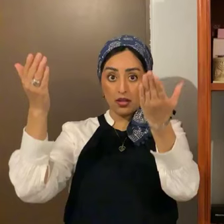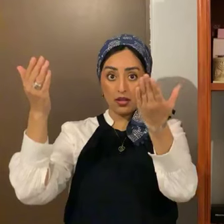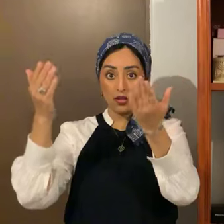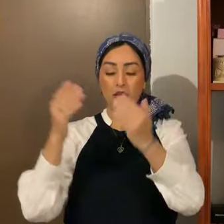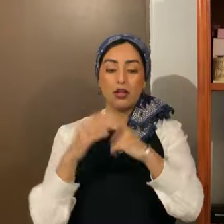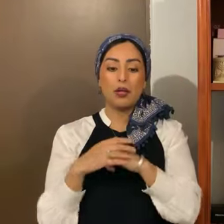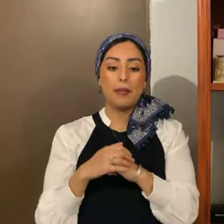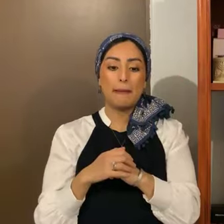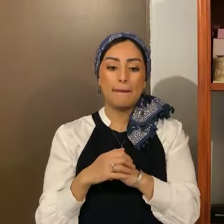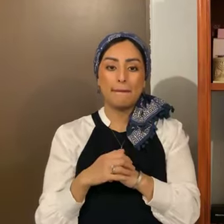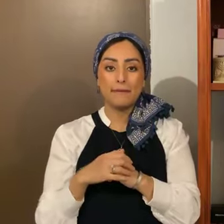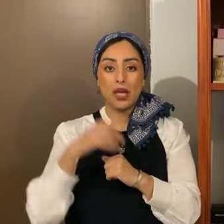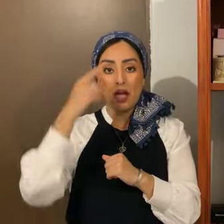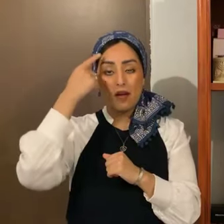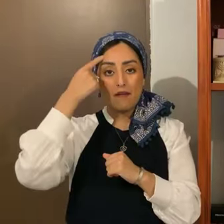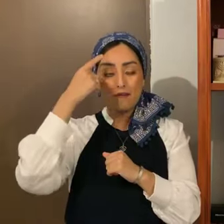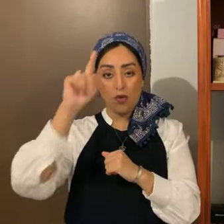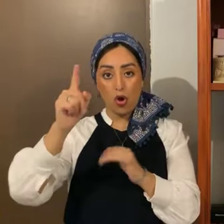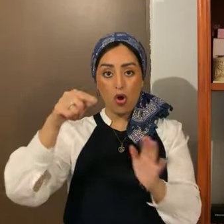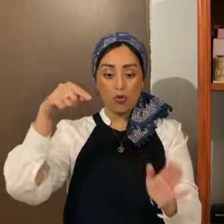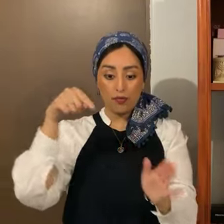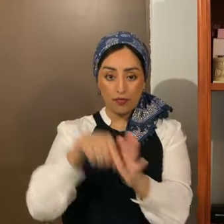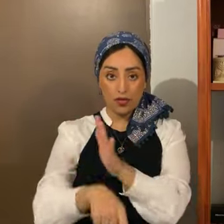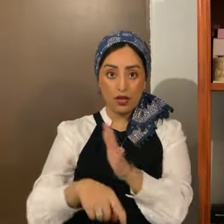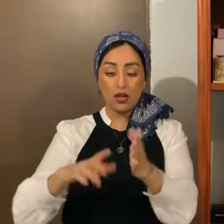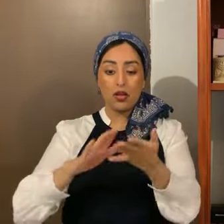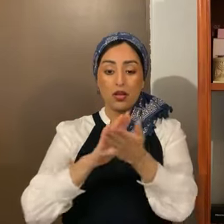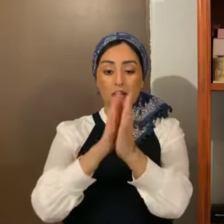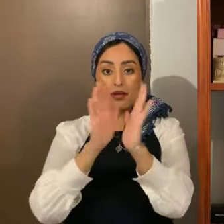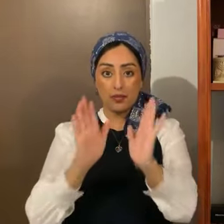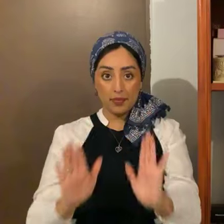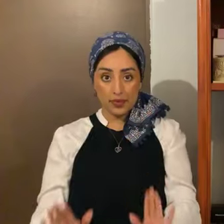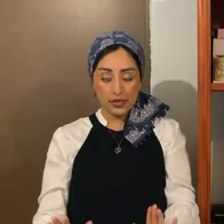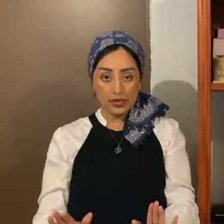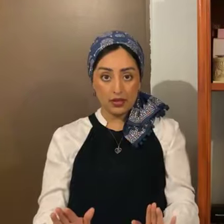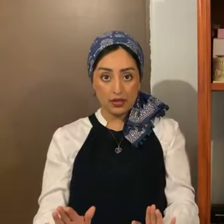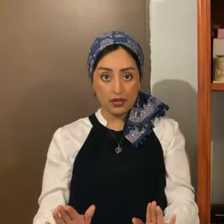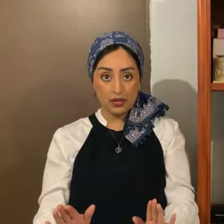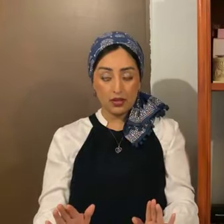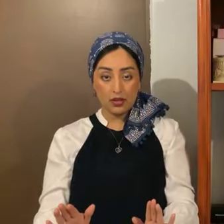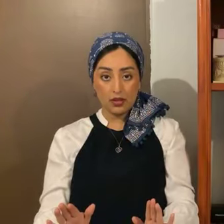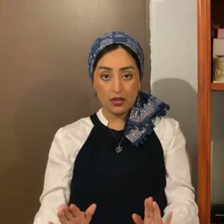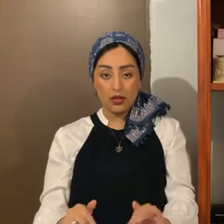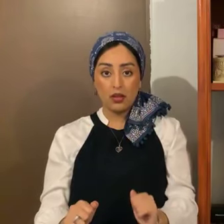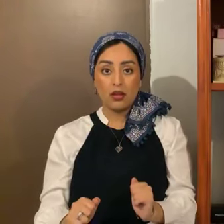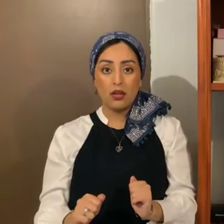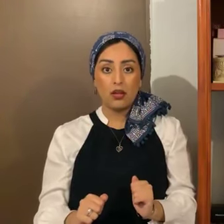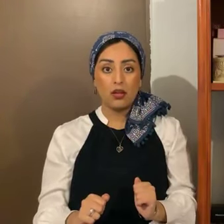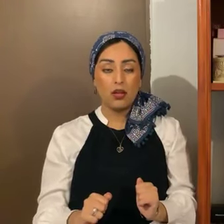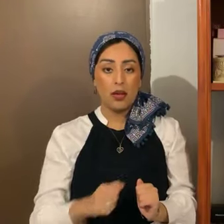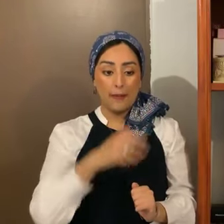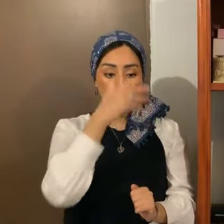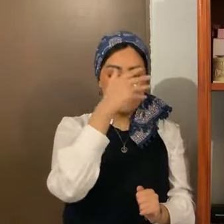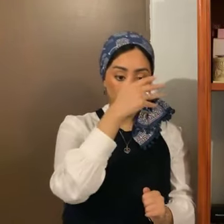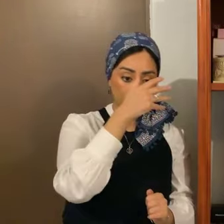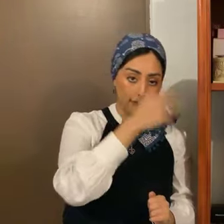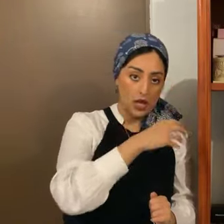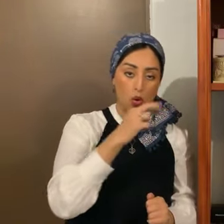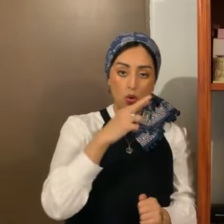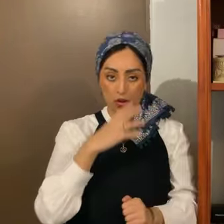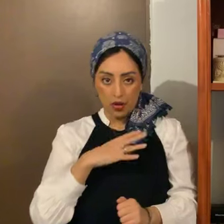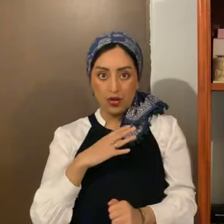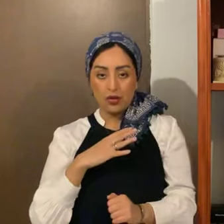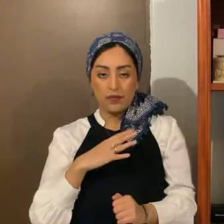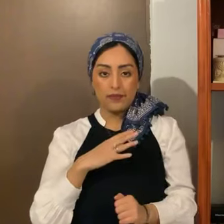ofrenda, para que sacrificio de paz a Yahweh, sea macho o hembra,